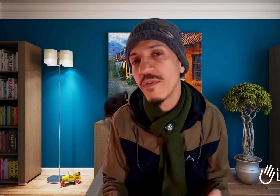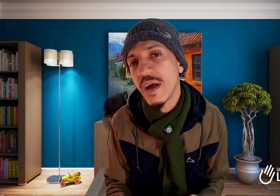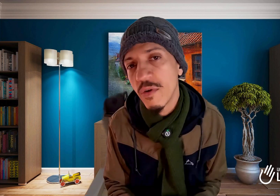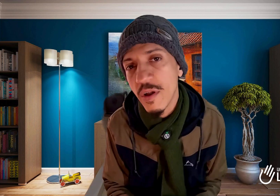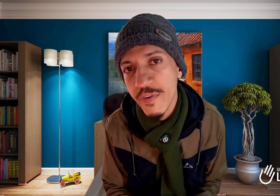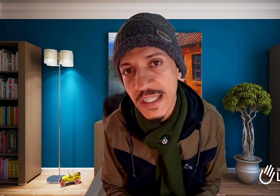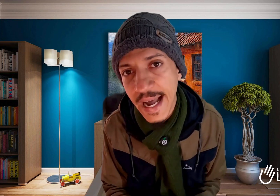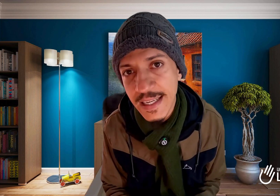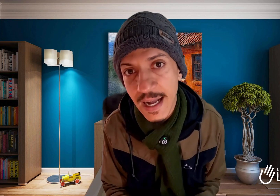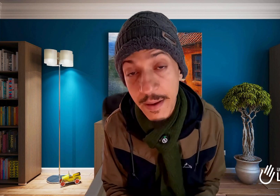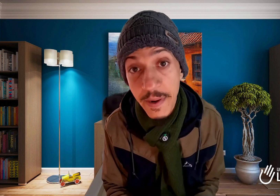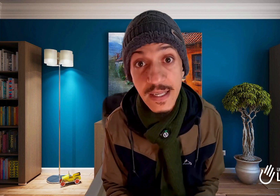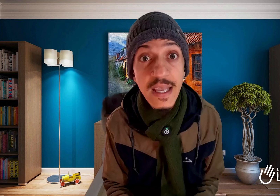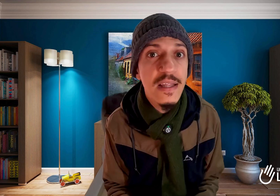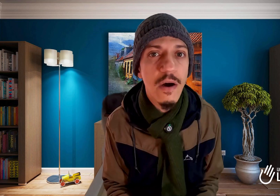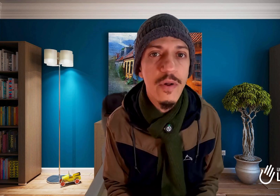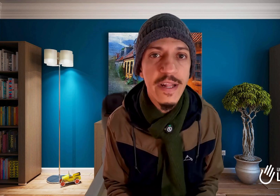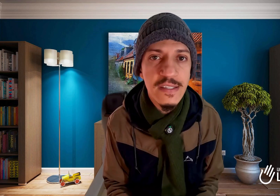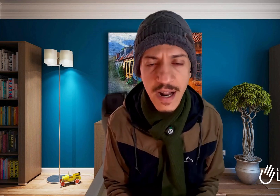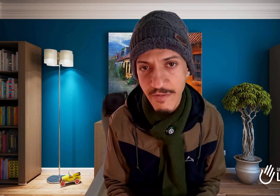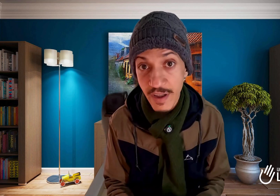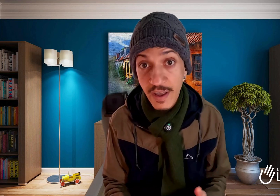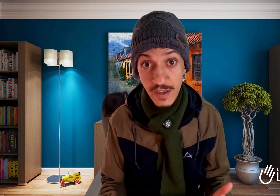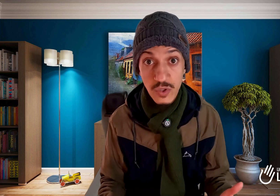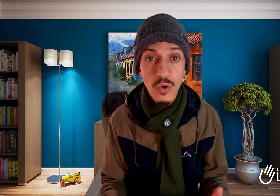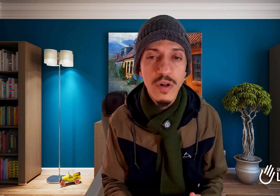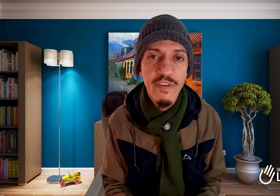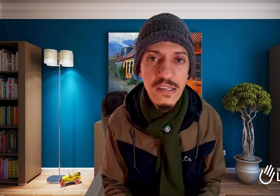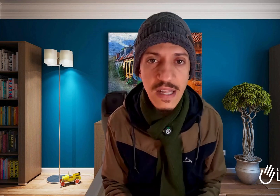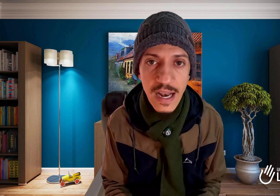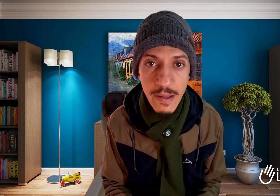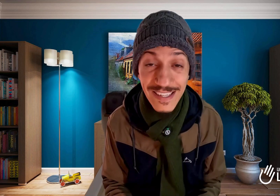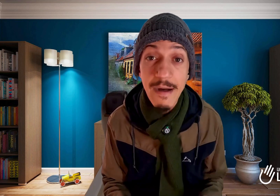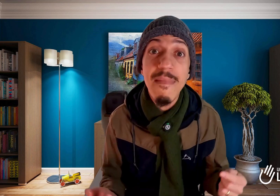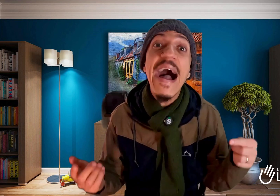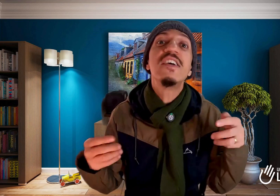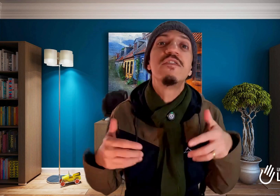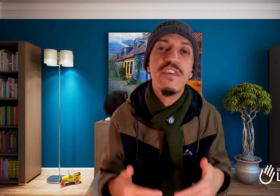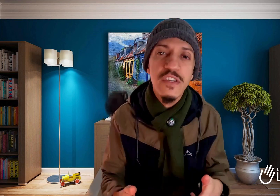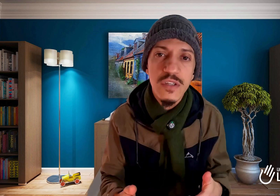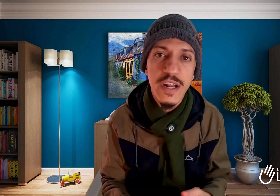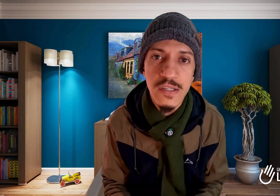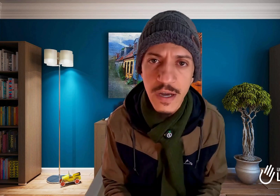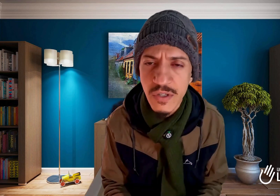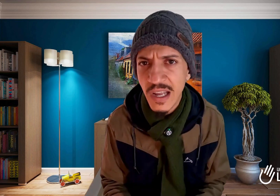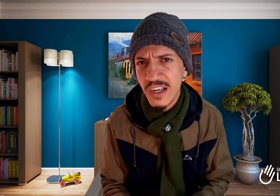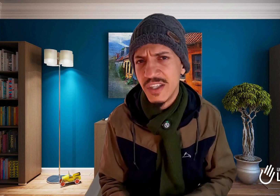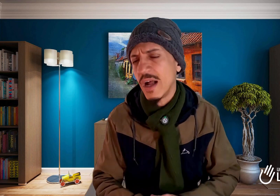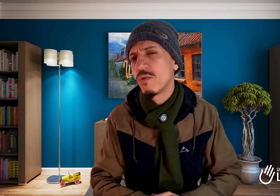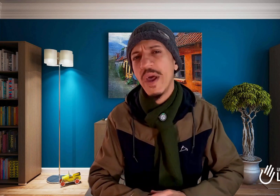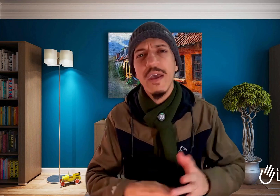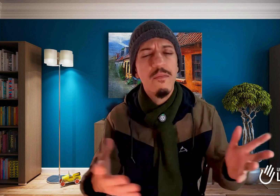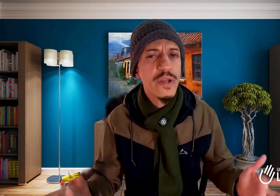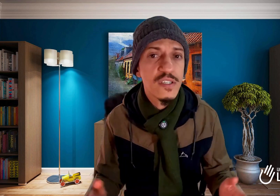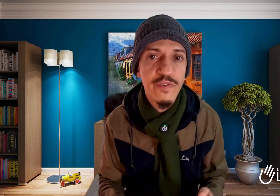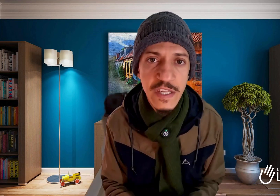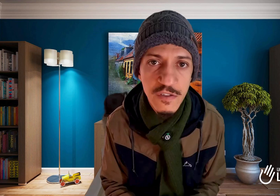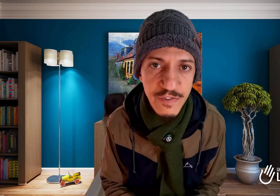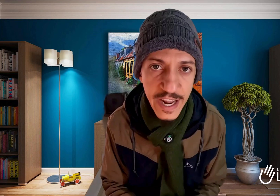da Universidade da Libras e da Unidestrava, estou no universo da Libras há mais de 23 anos, já atuei em muitas frentes diferentes na